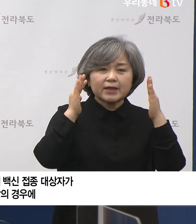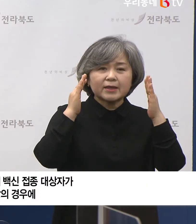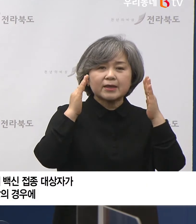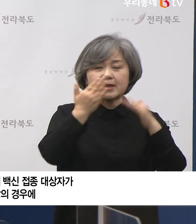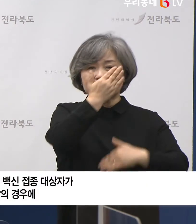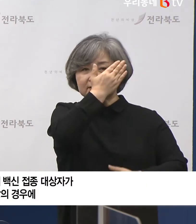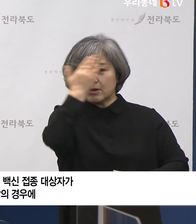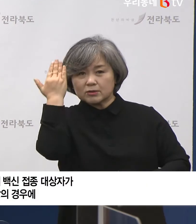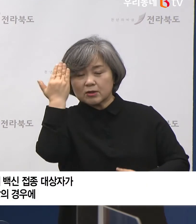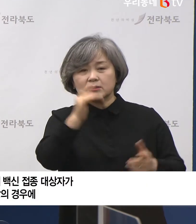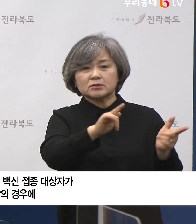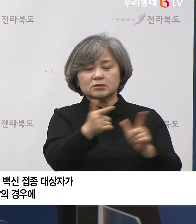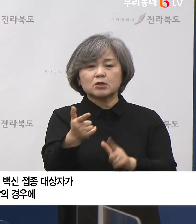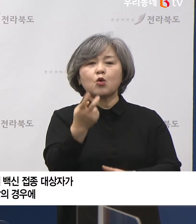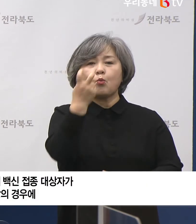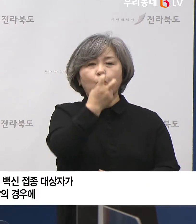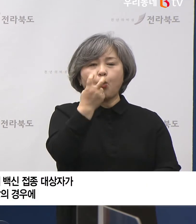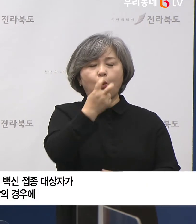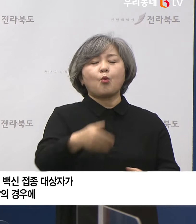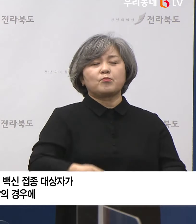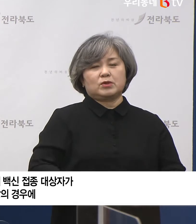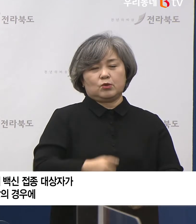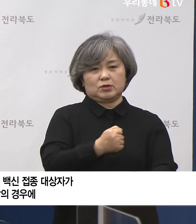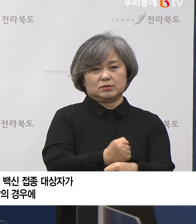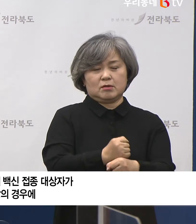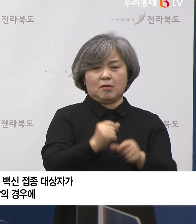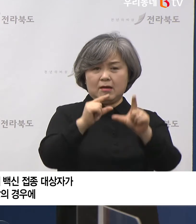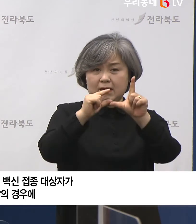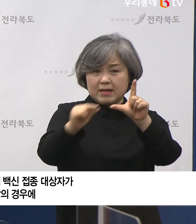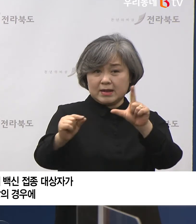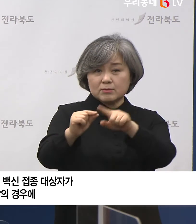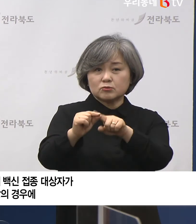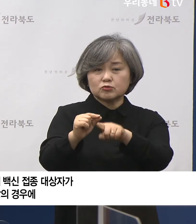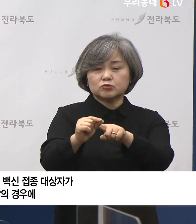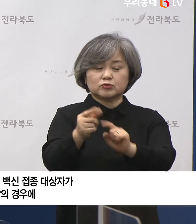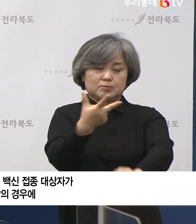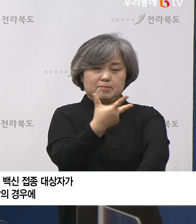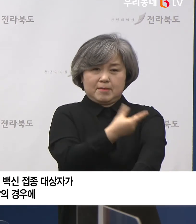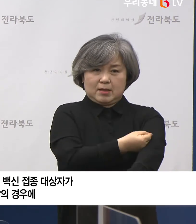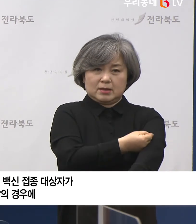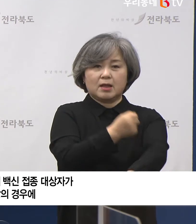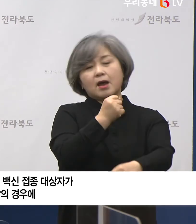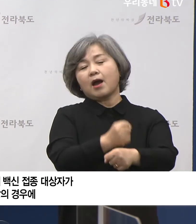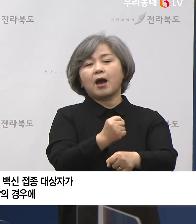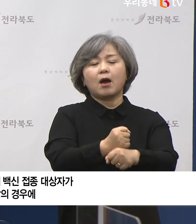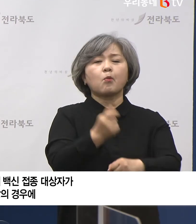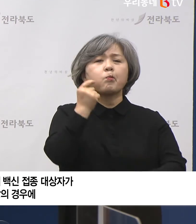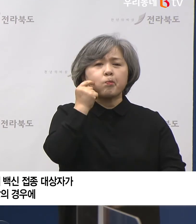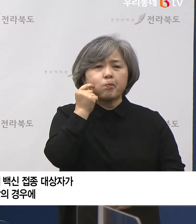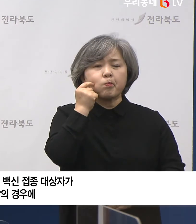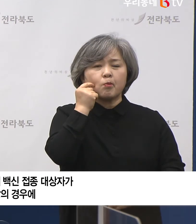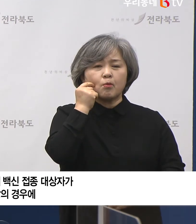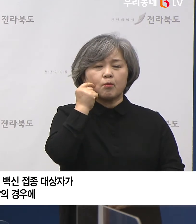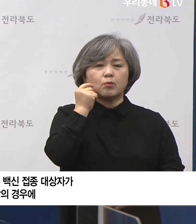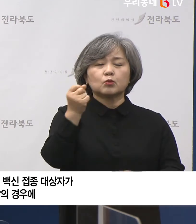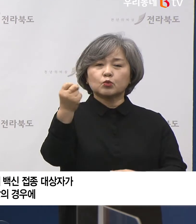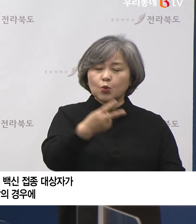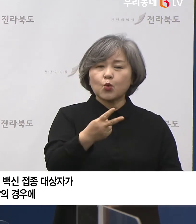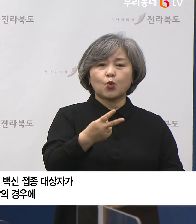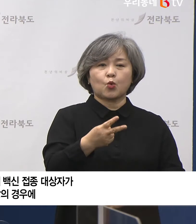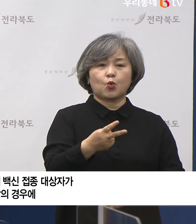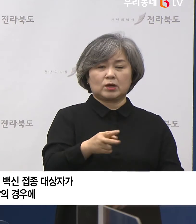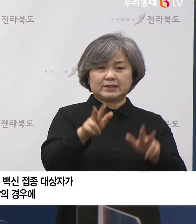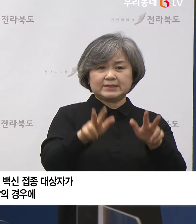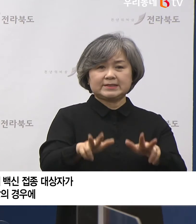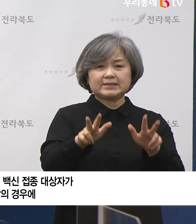청소년들은 보호 가 돼야 됩니다 1 부분은 현재 백신접종 대상자가 되지 못하고 또 그